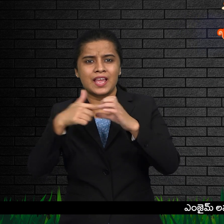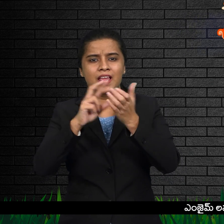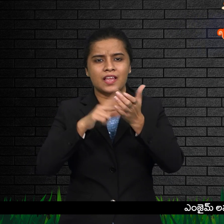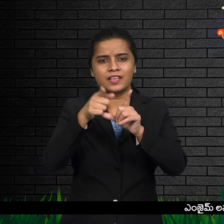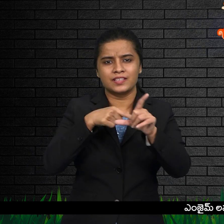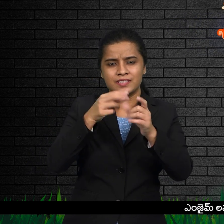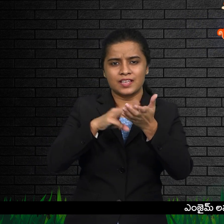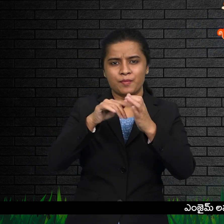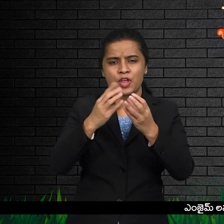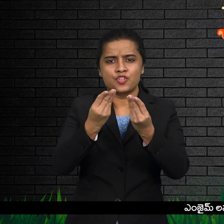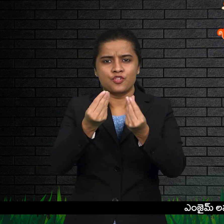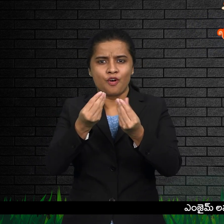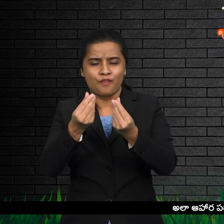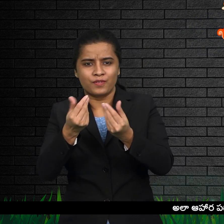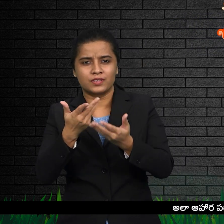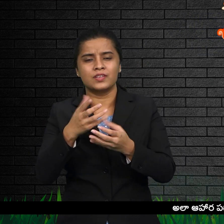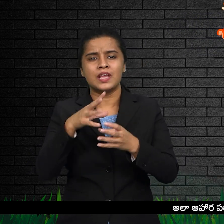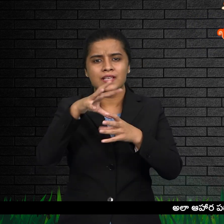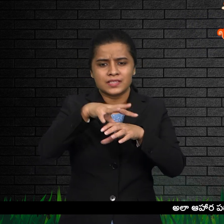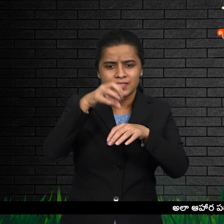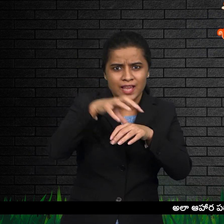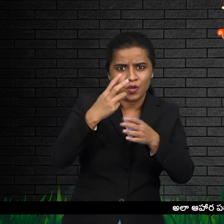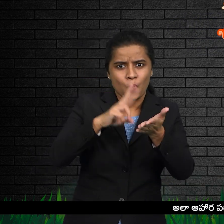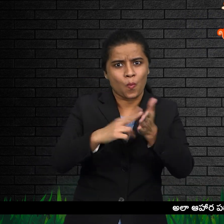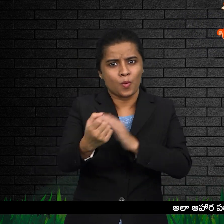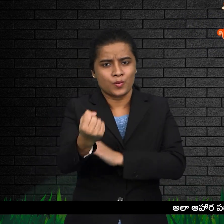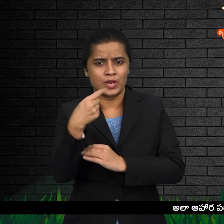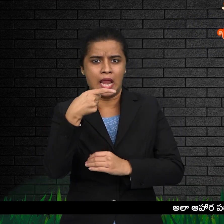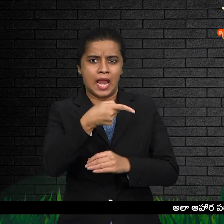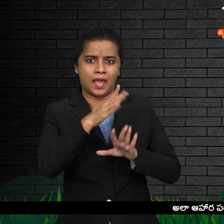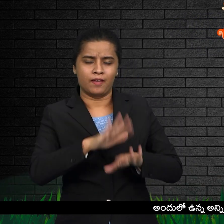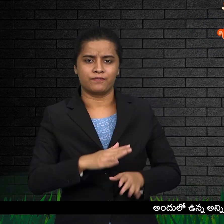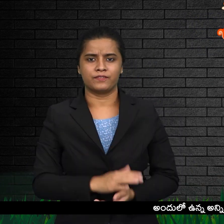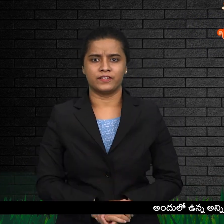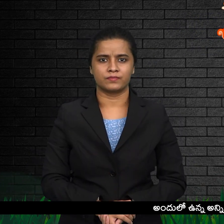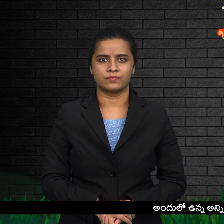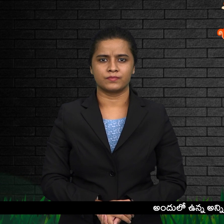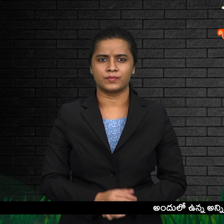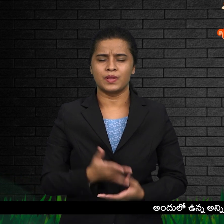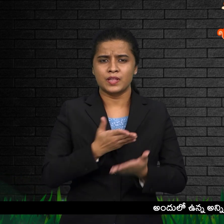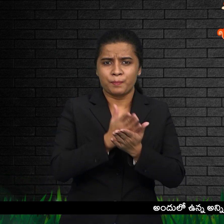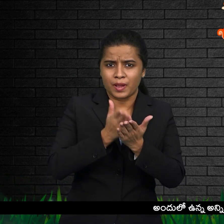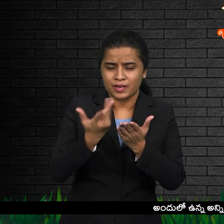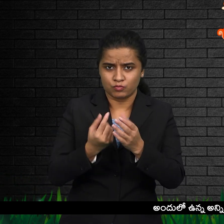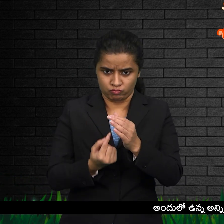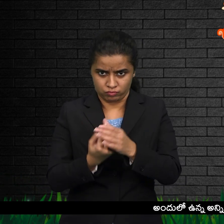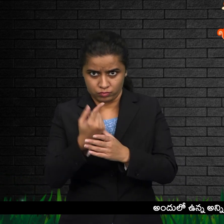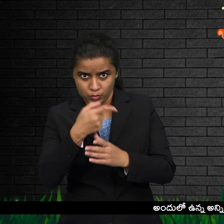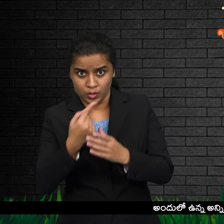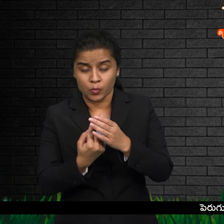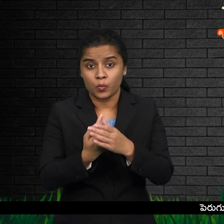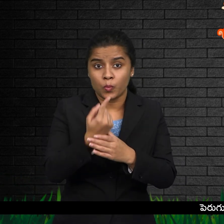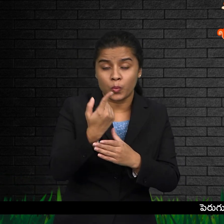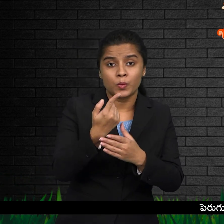ఎంజైమ్లను విడుదల చేస్తాయి. అలా ఆహార పదార్థాన్ని మృదువుగా చేసి అందులో ఉన్న అన్ని పోషకాలను